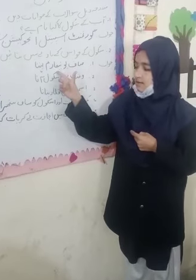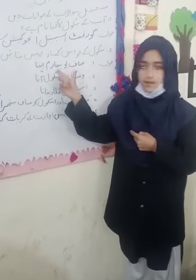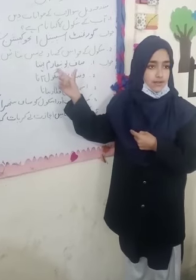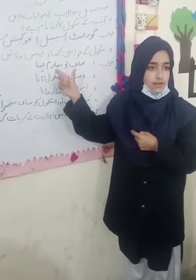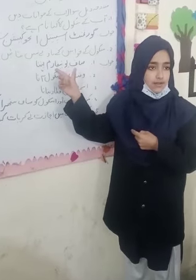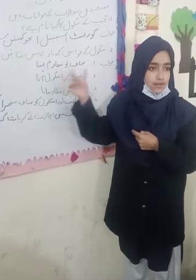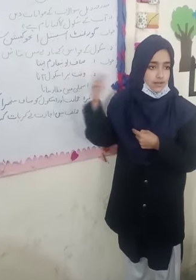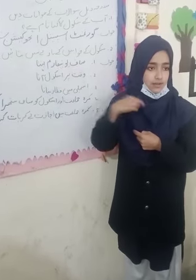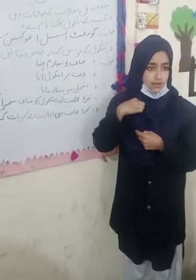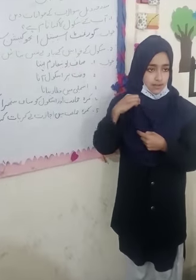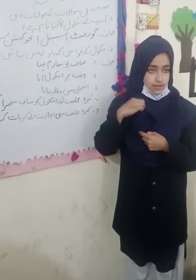यूनिफॉर्म